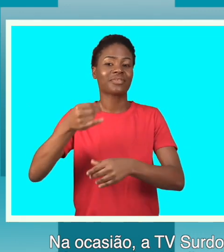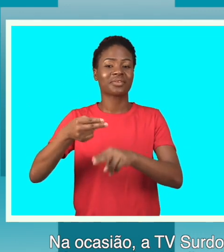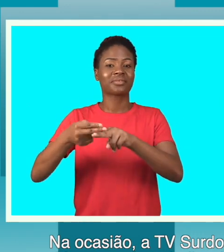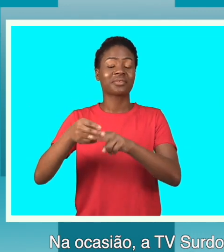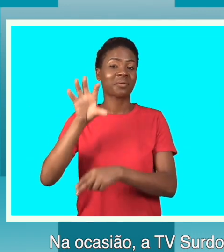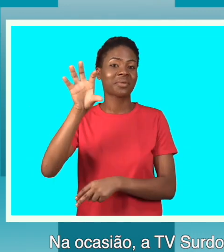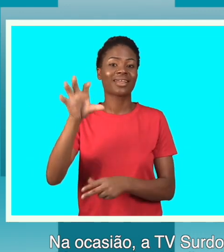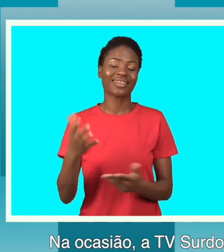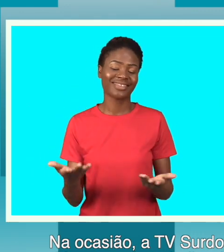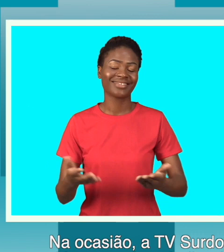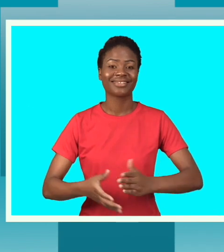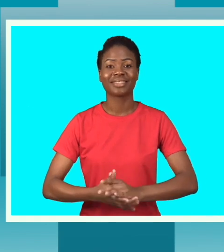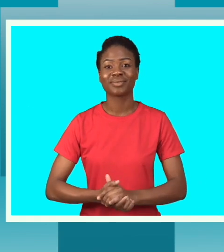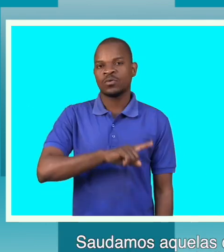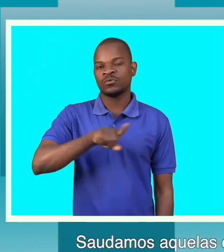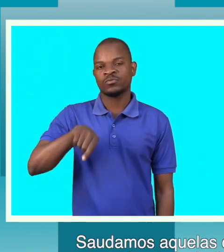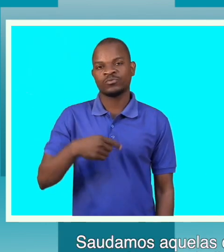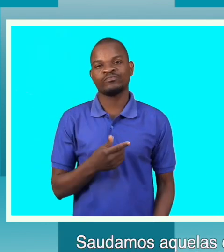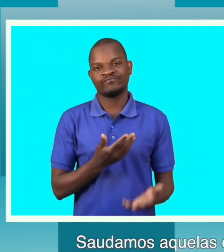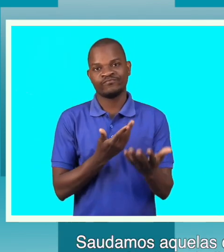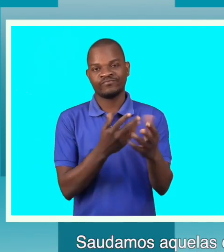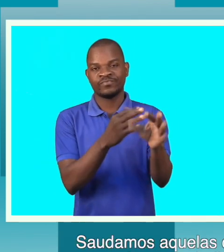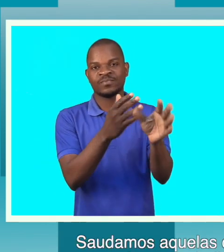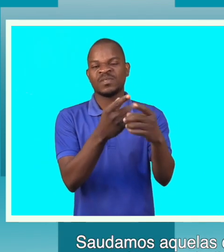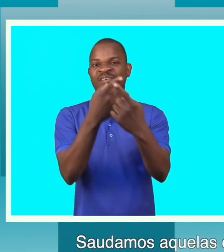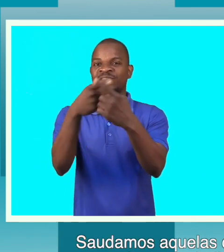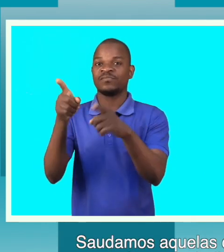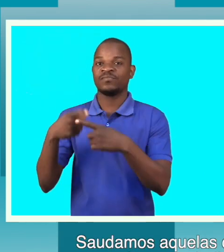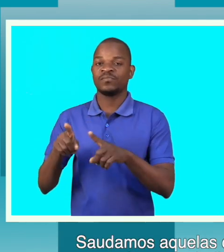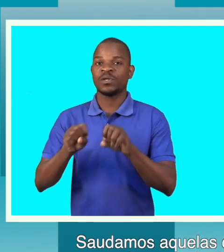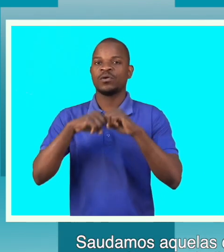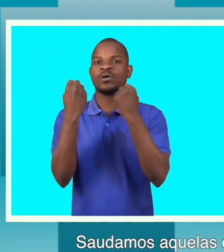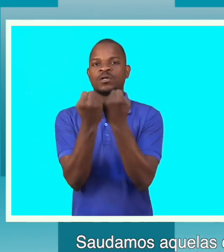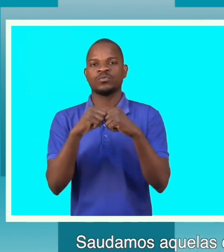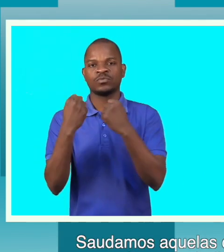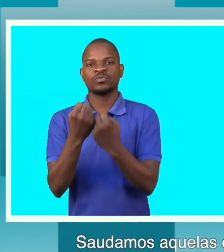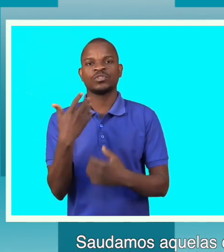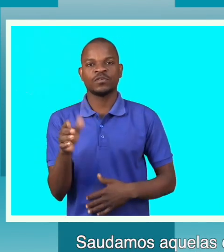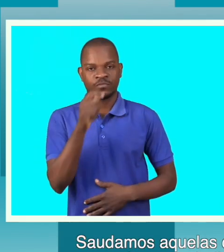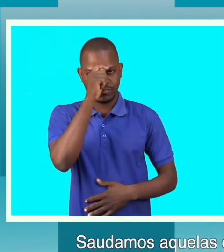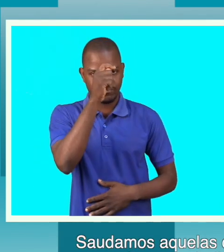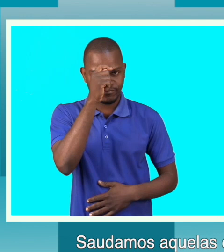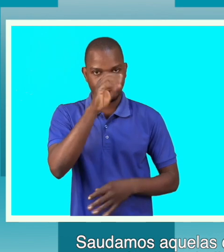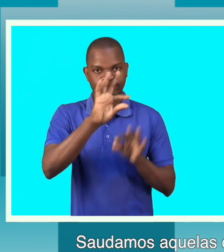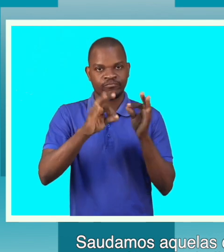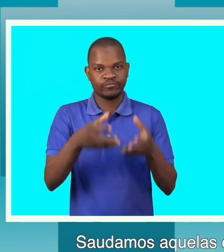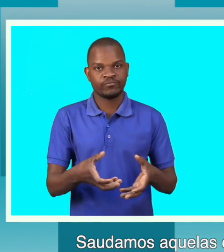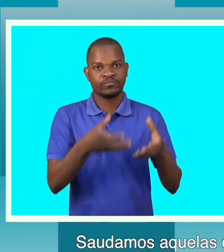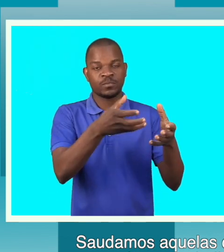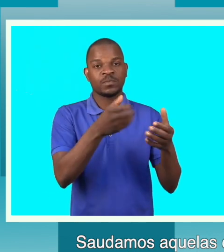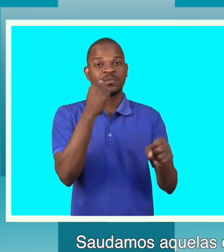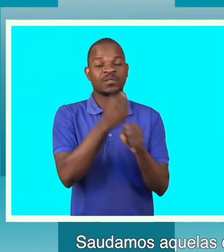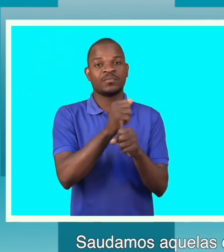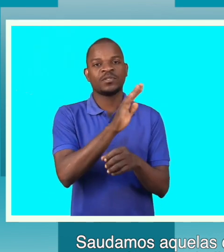no combate ao HIV no país. Saudamos aquelas organizações que foram reconhecidas pelo seu trabalho desde